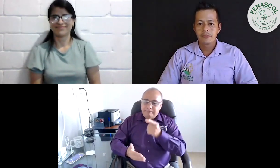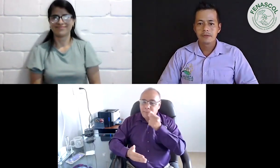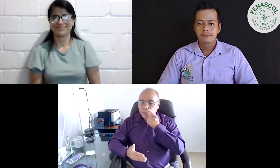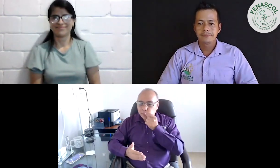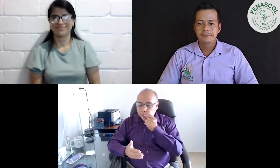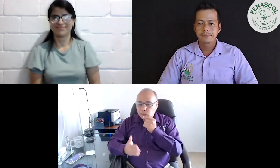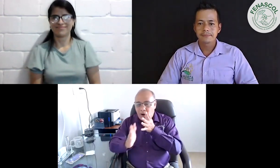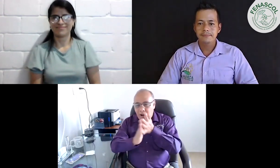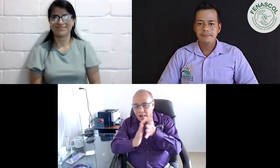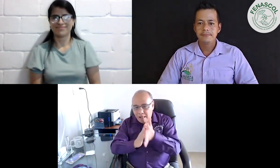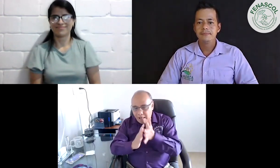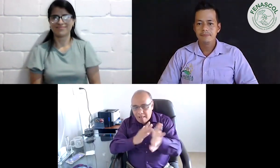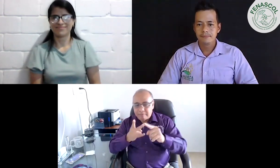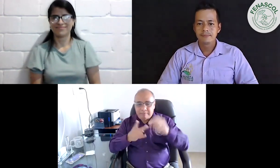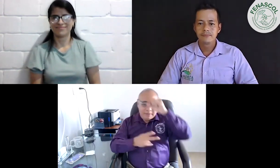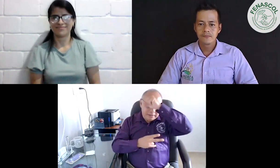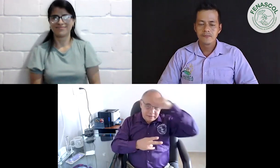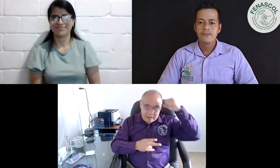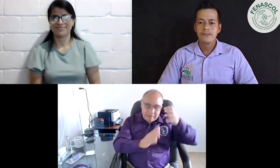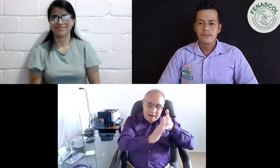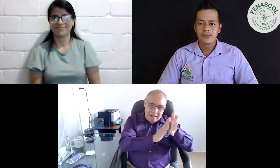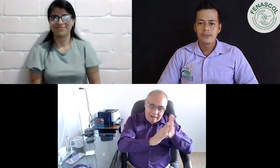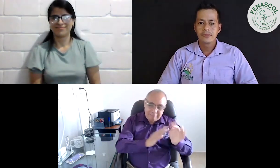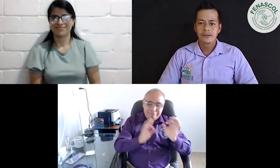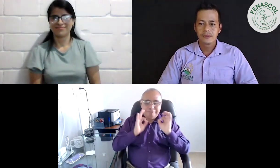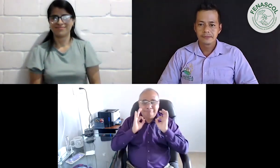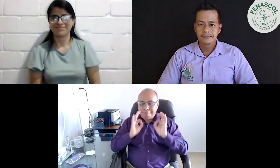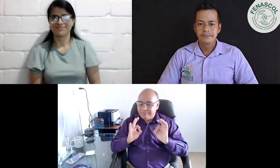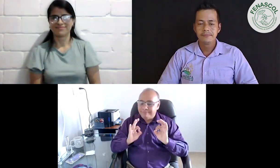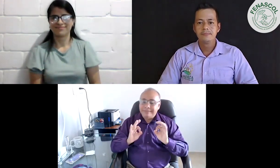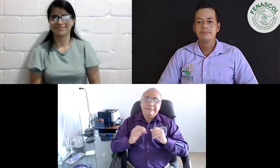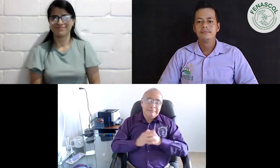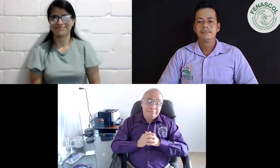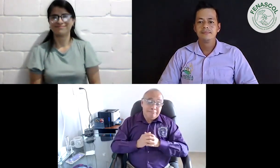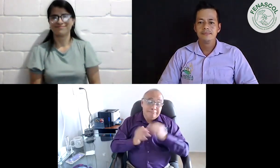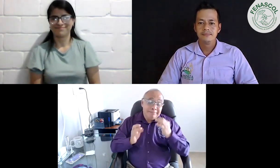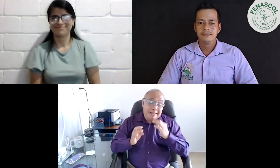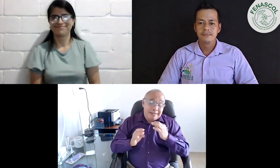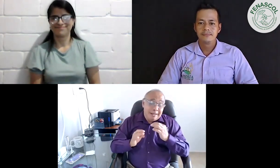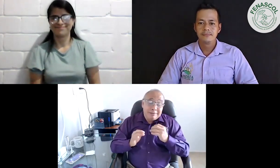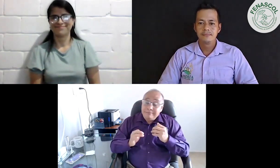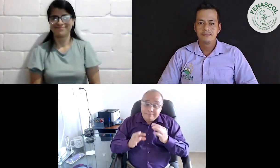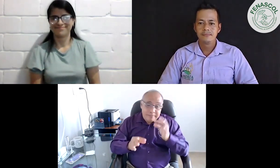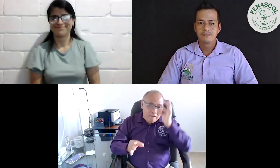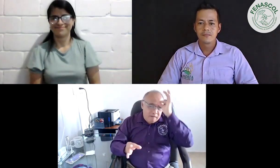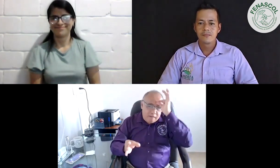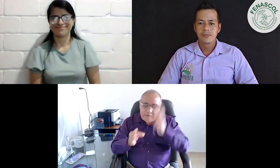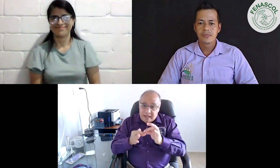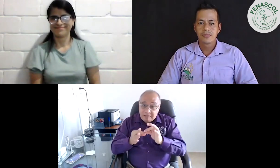Perfecto, así es. Muchas gracias a Duvernay y también a Sandra por entregarnos esta información. ¿Tenemos